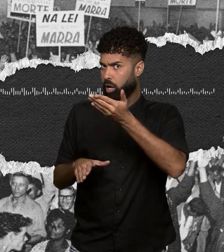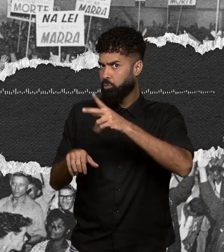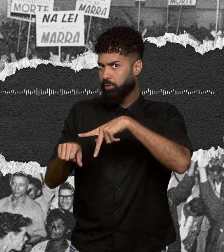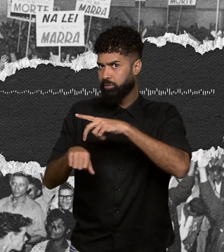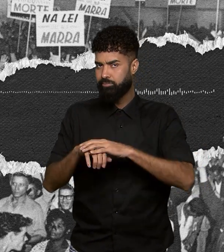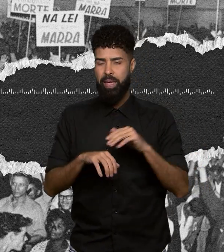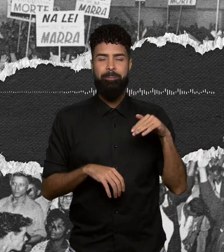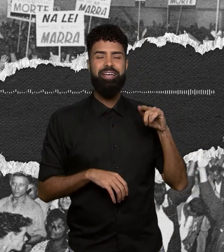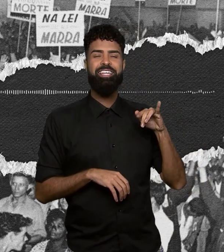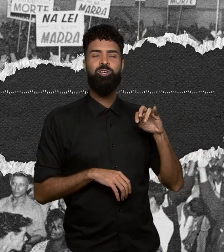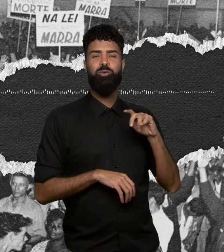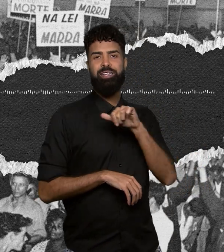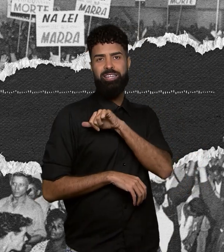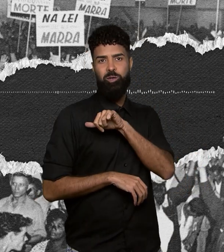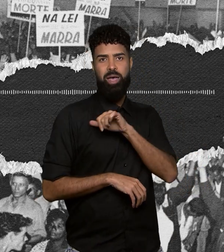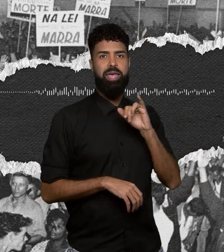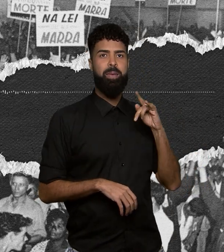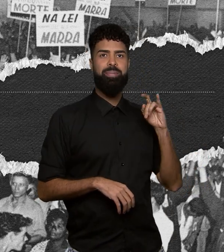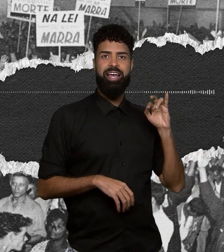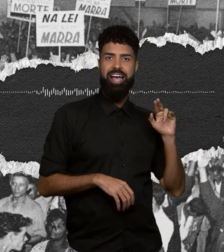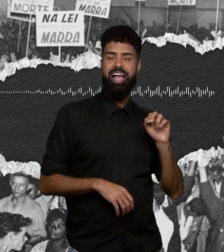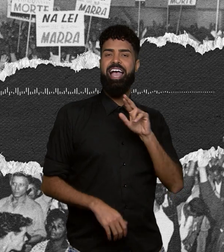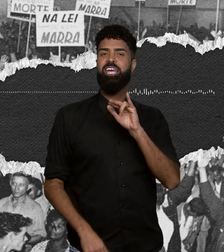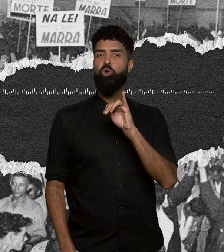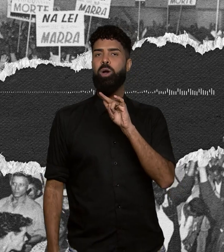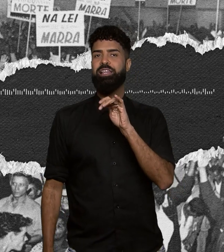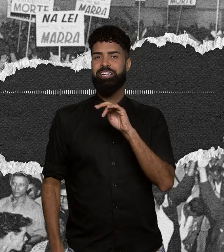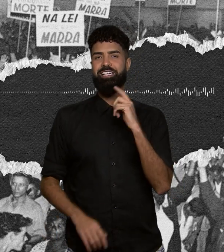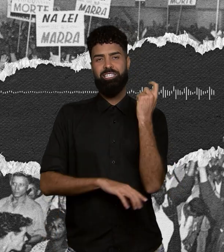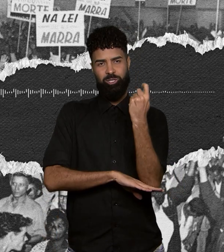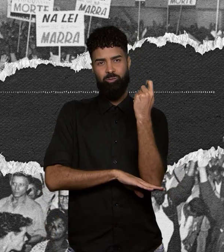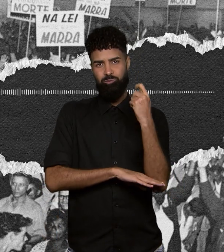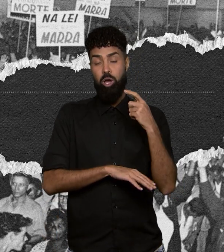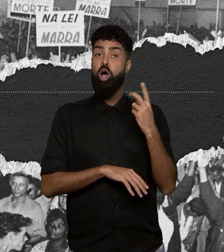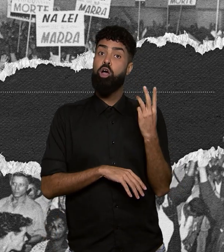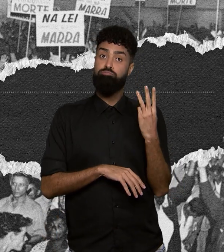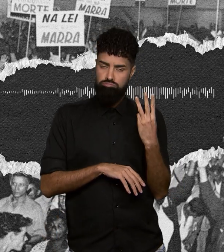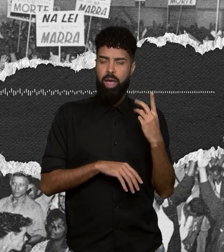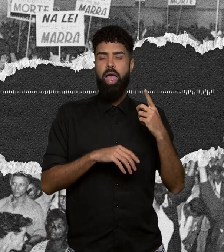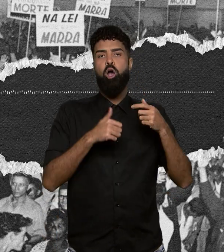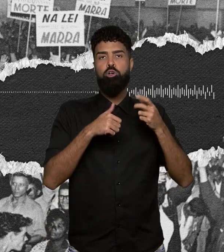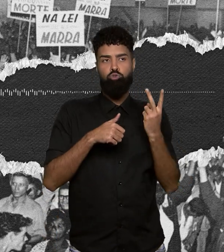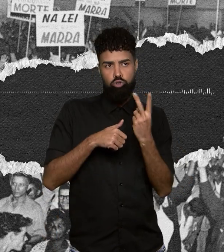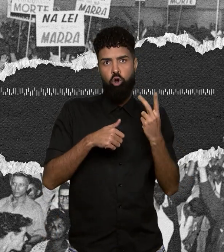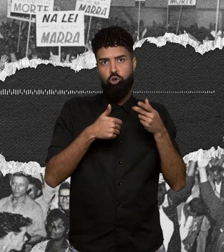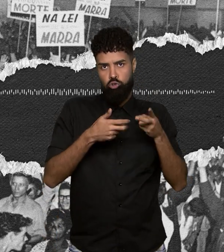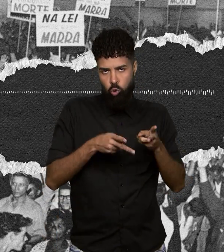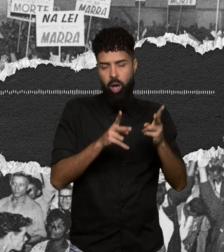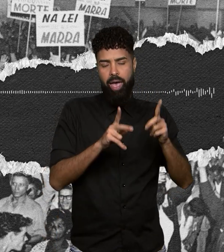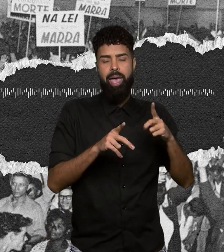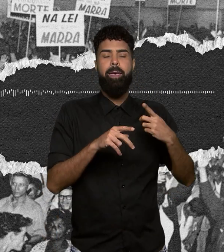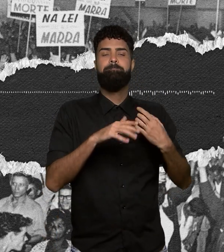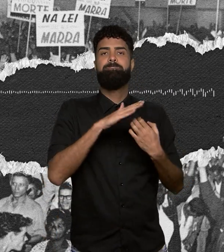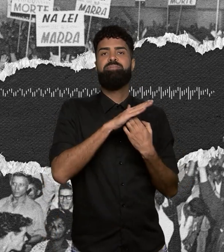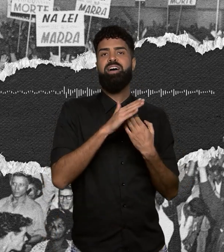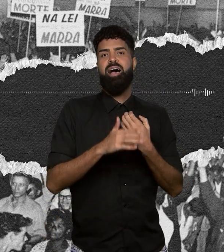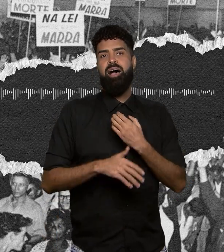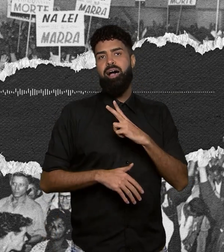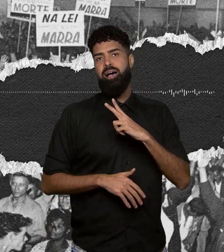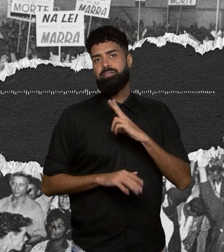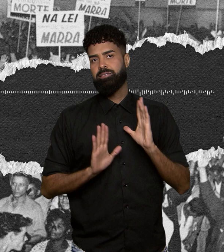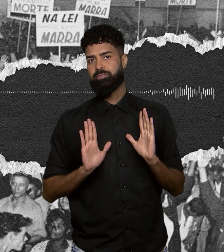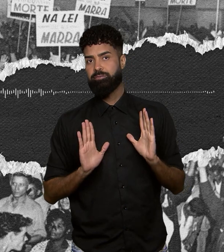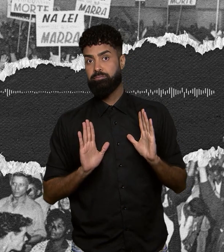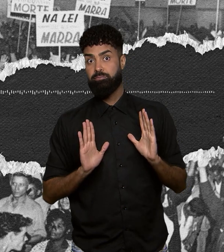a Ipiranga e Riograndense no Rio Grande do Sul seguiram como empresas privadas Esse foi um dos desfechos de uma